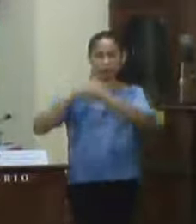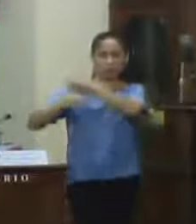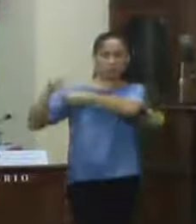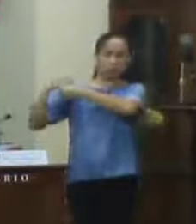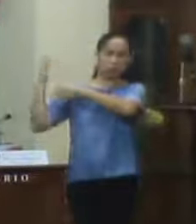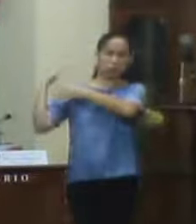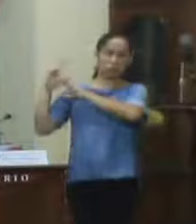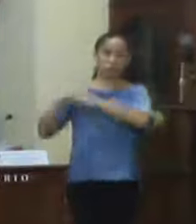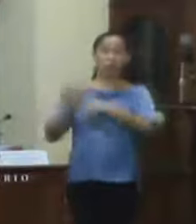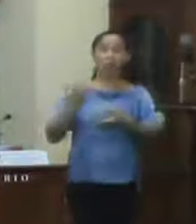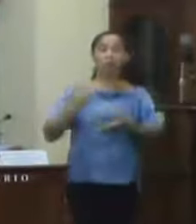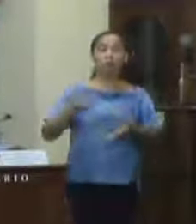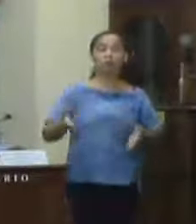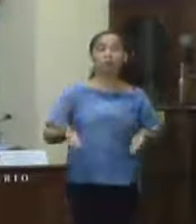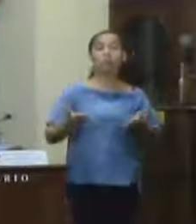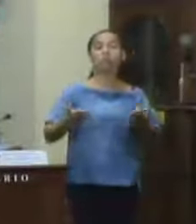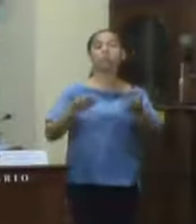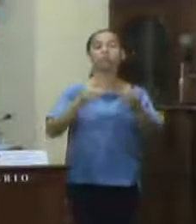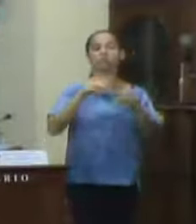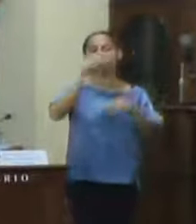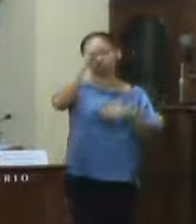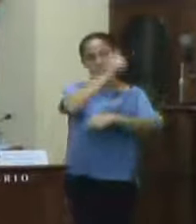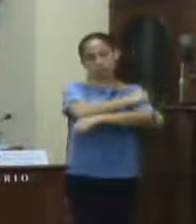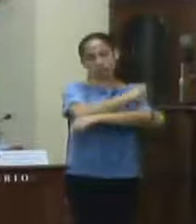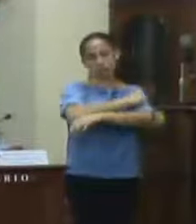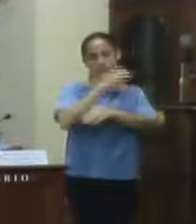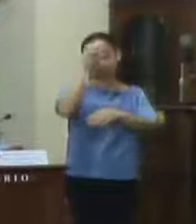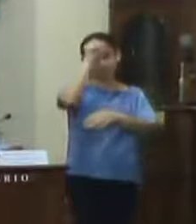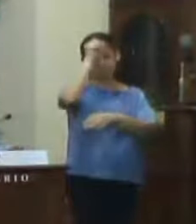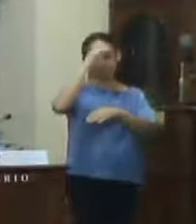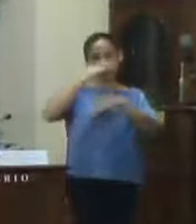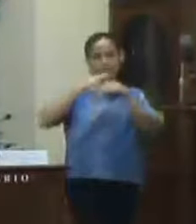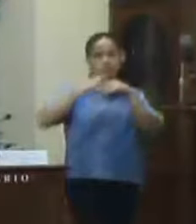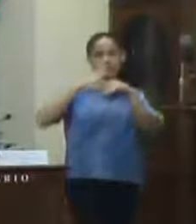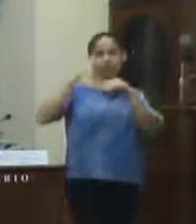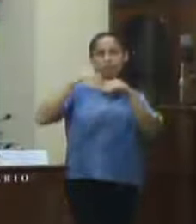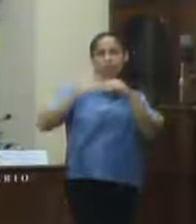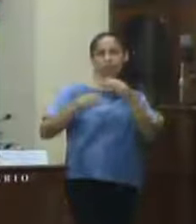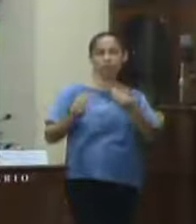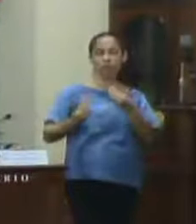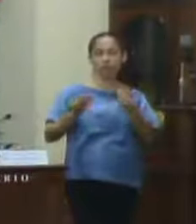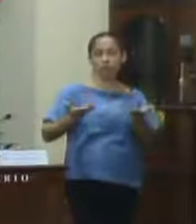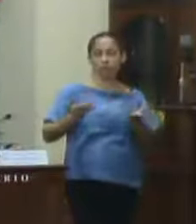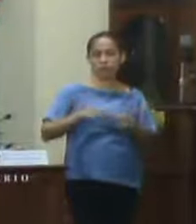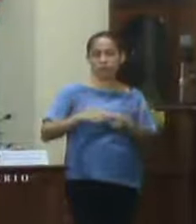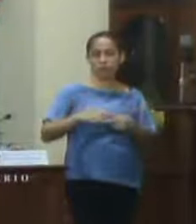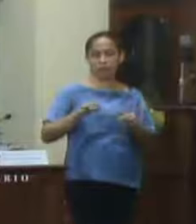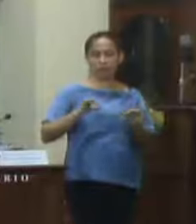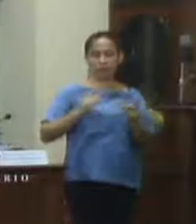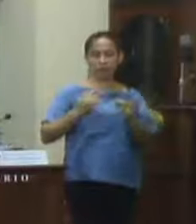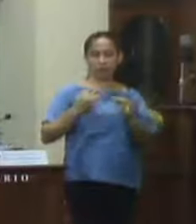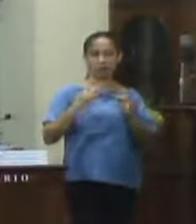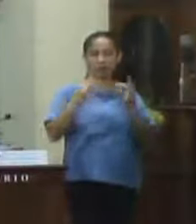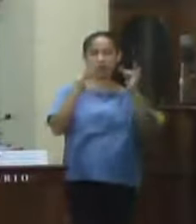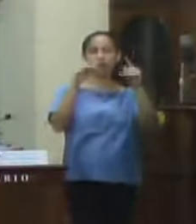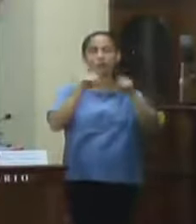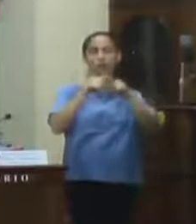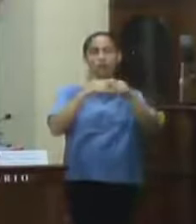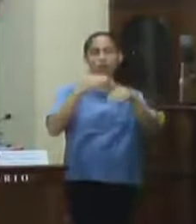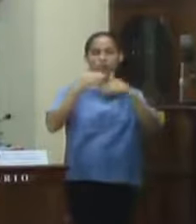principal estimular os alunos ao aprendizado dessa disciplina tão importante nos dias de hoje, com o avanço tecnológico que estamos